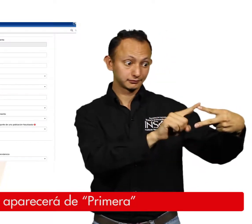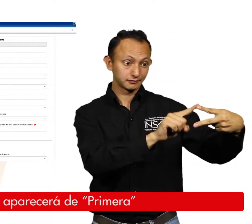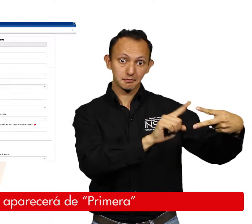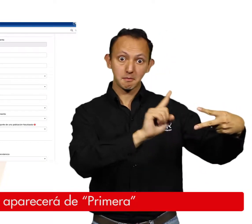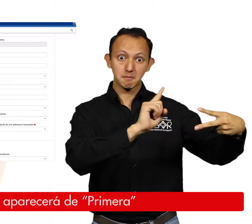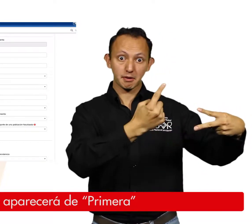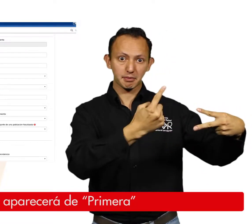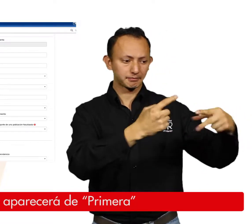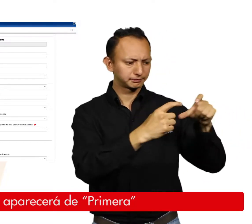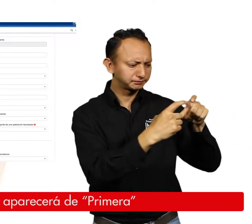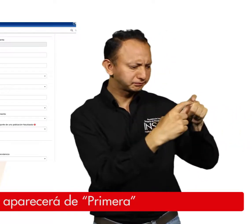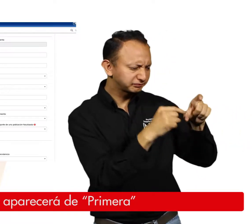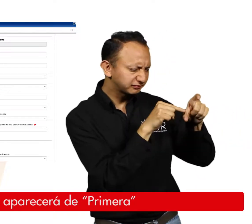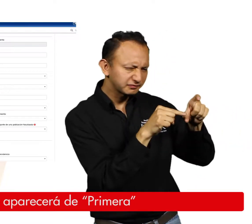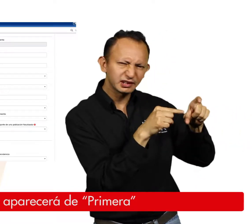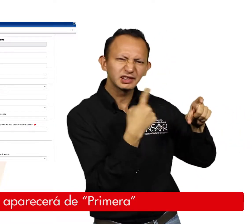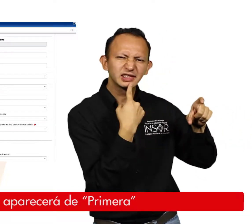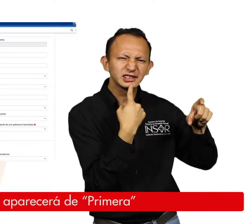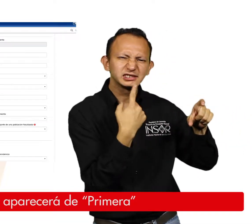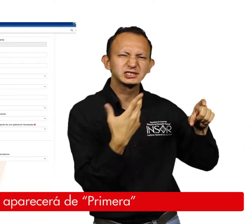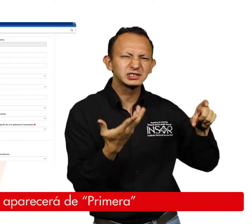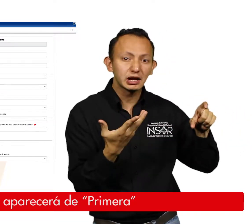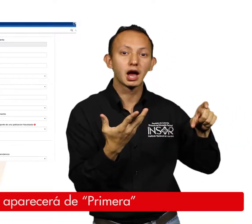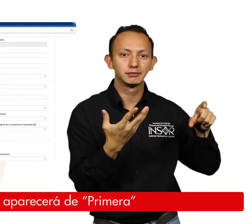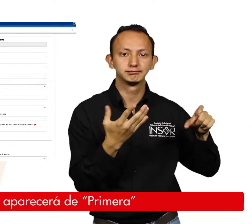Le aparecerá de primera.